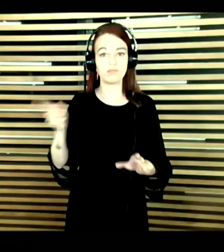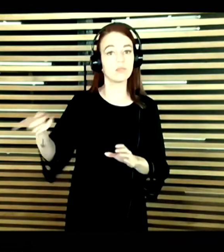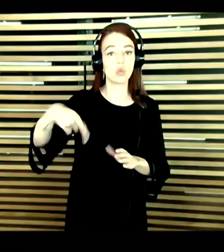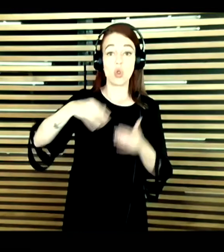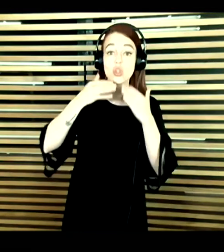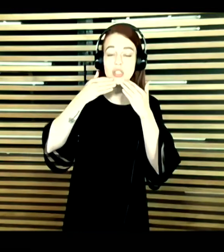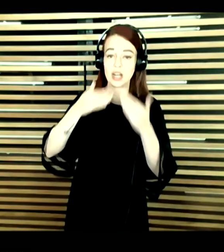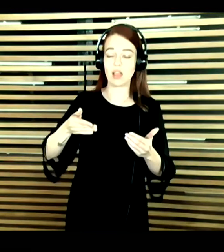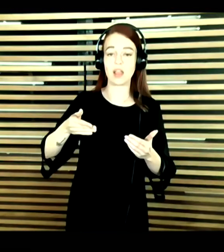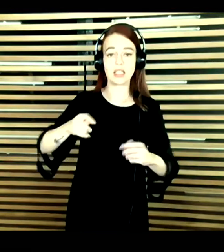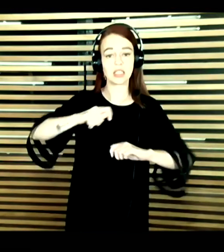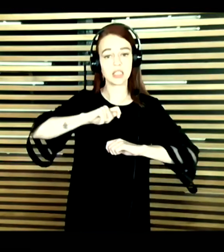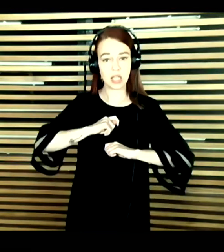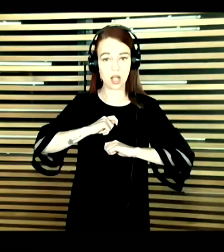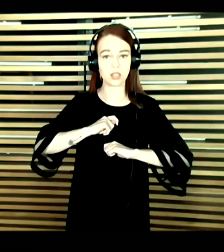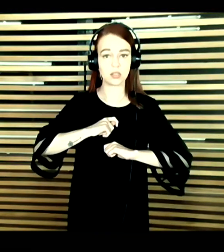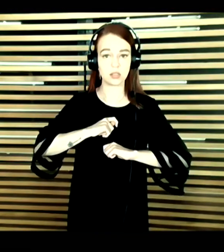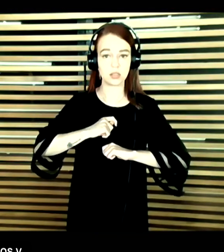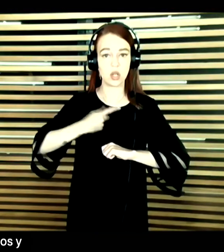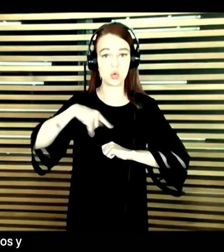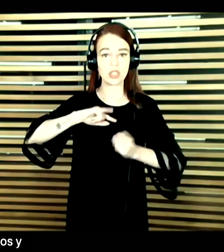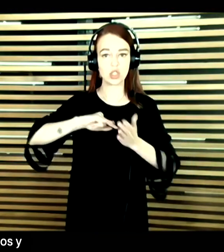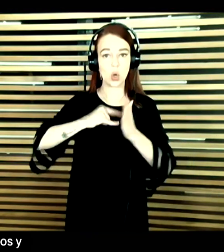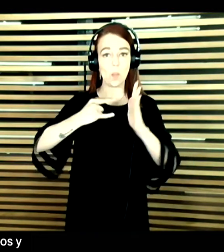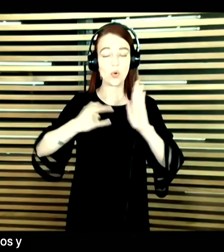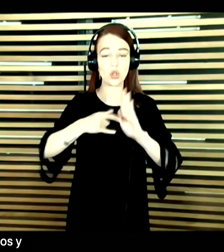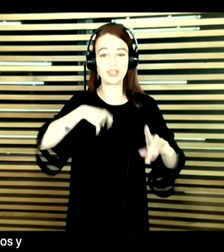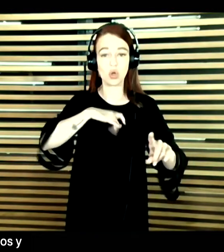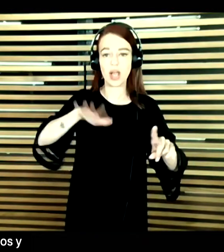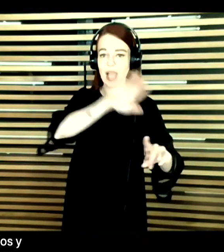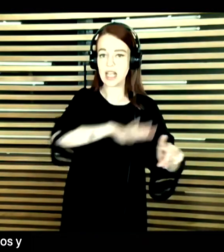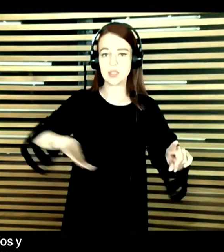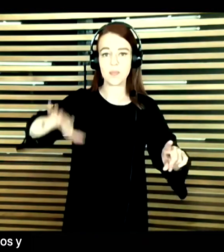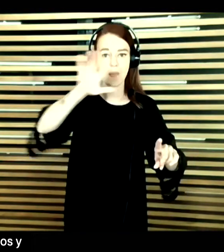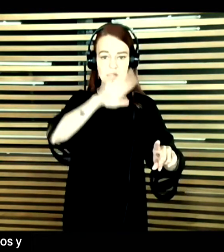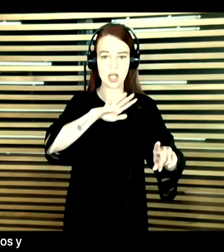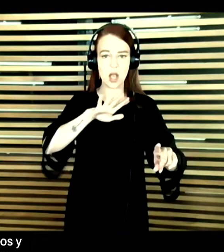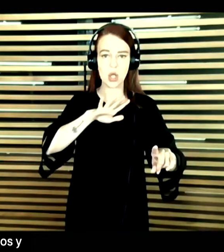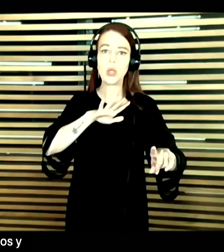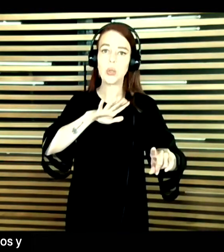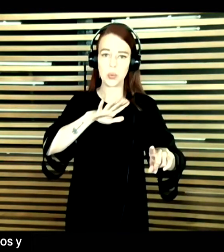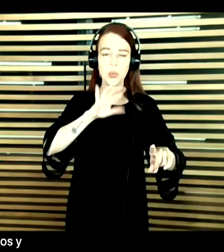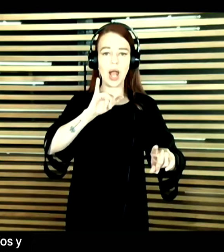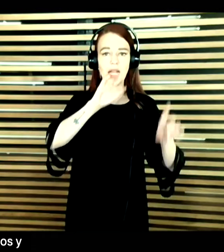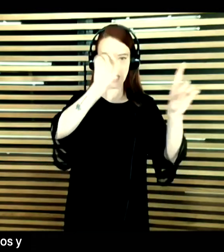consolidar un proyecto estatal de clara convicción itinerante.